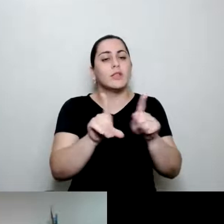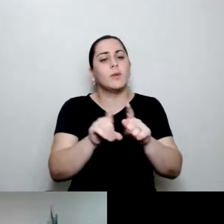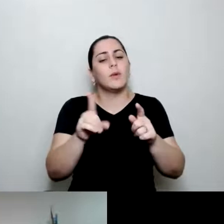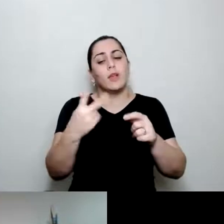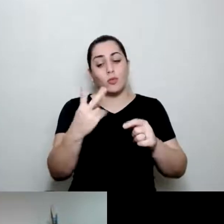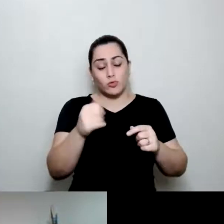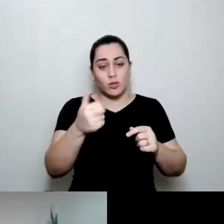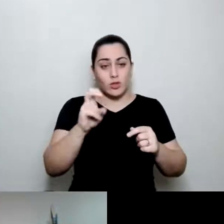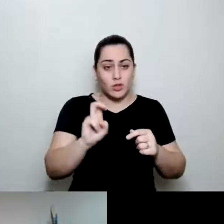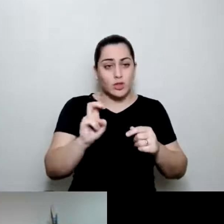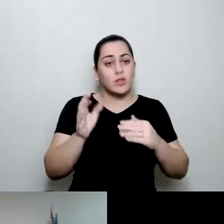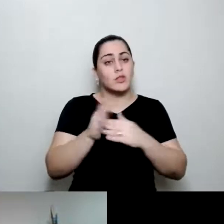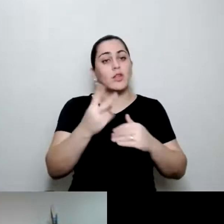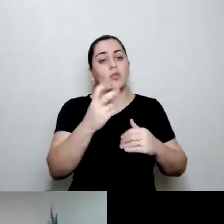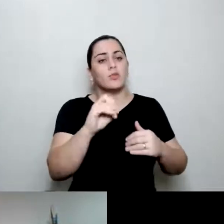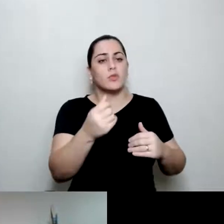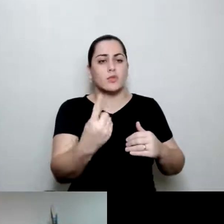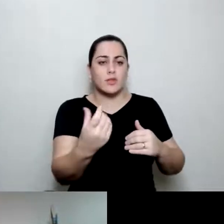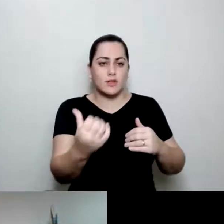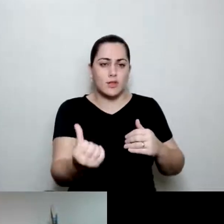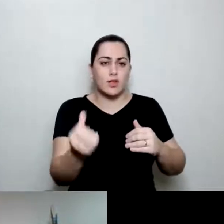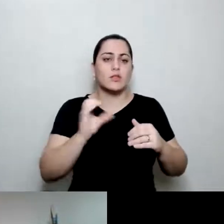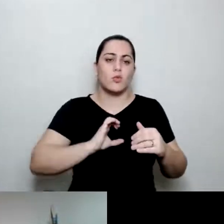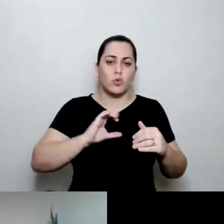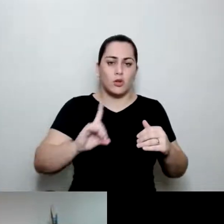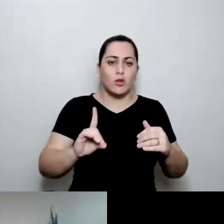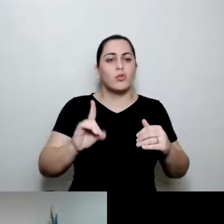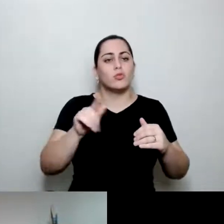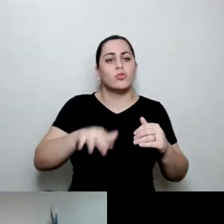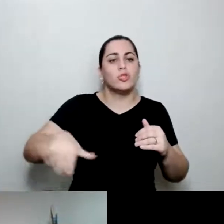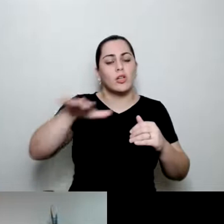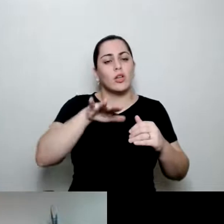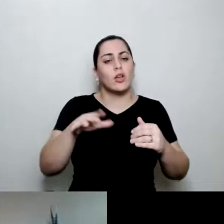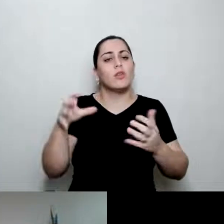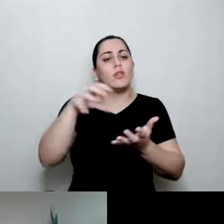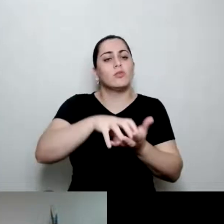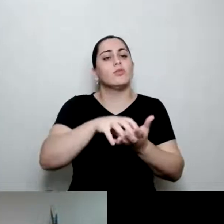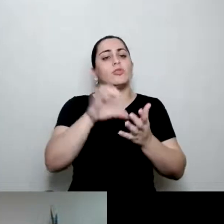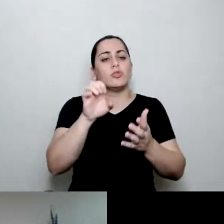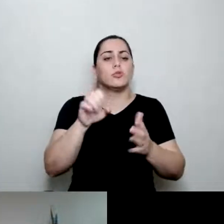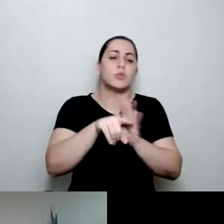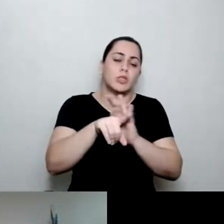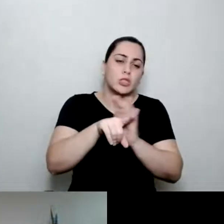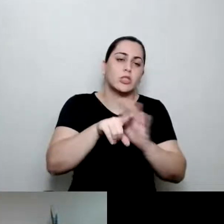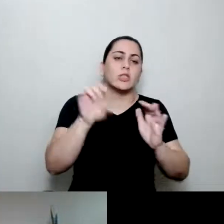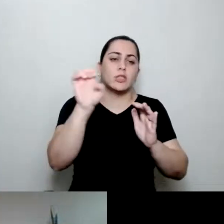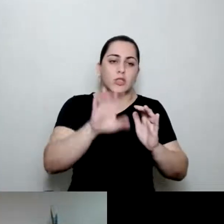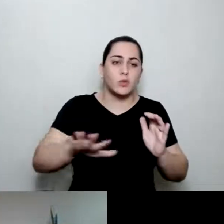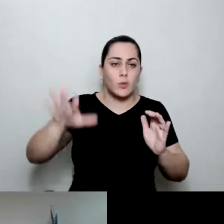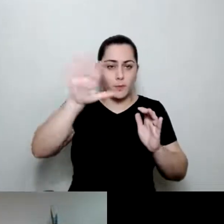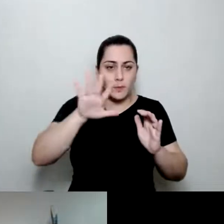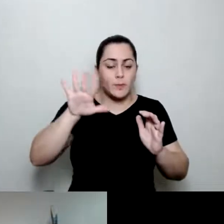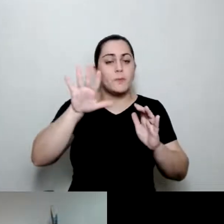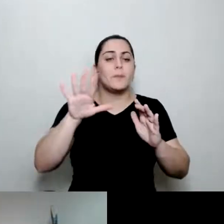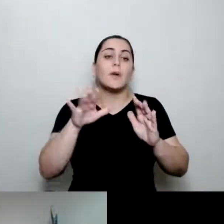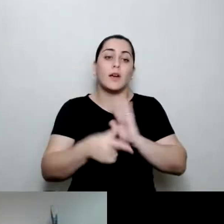2015 e 2016, ele foi coordenador geral na infraestrutura de pesquisa europeia Clarin Eric,